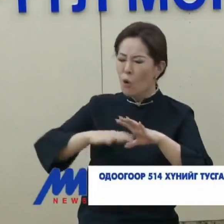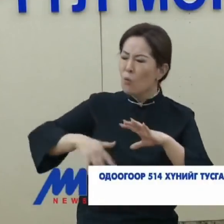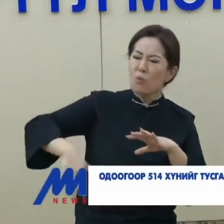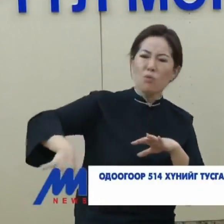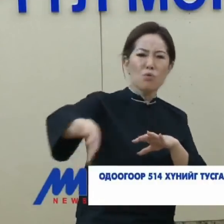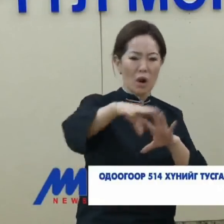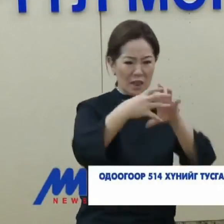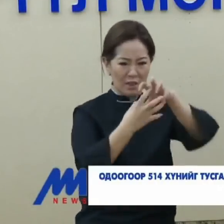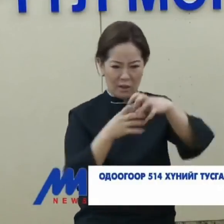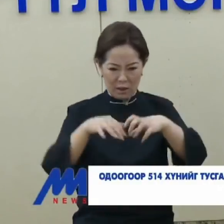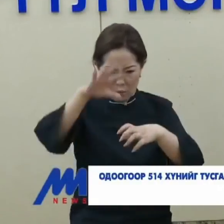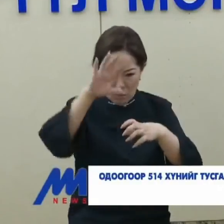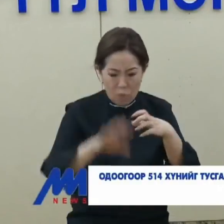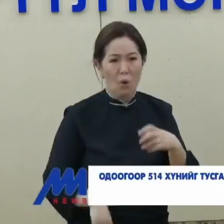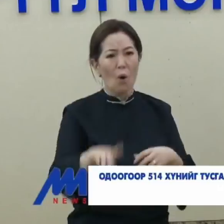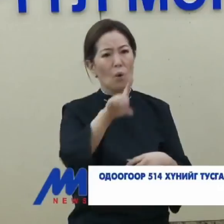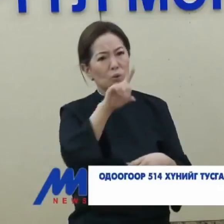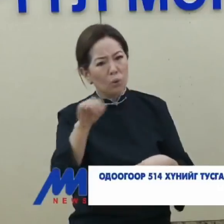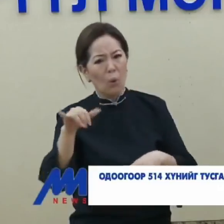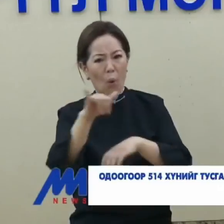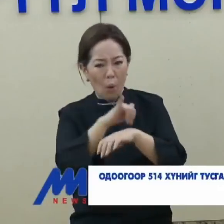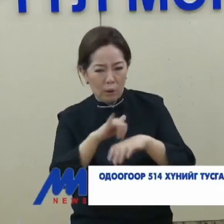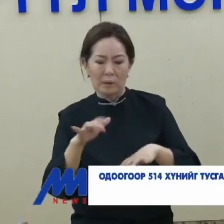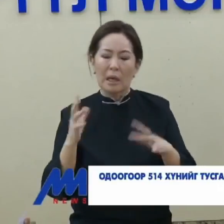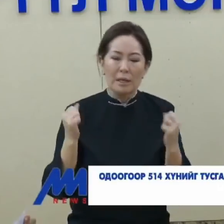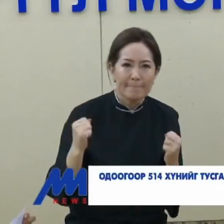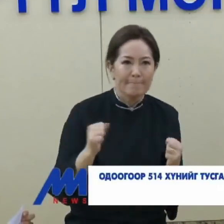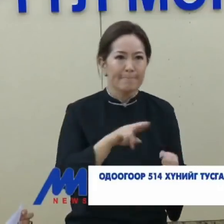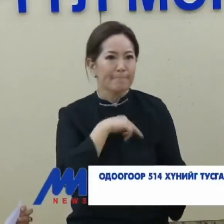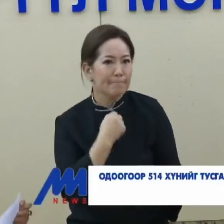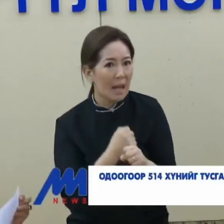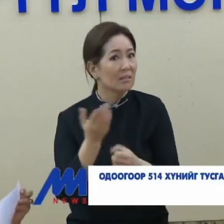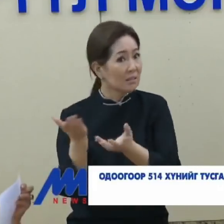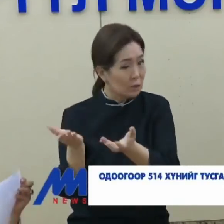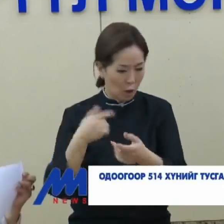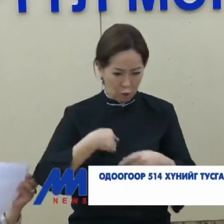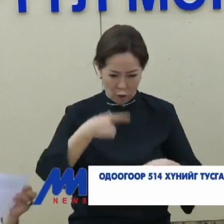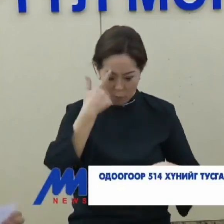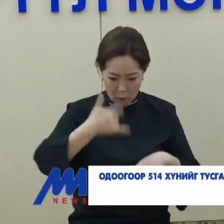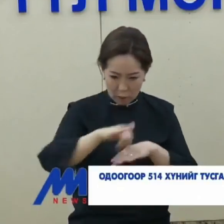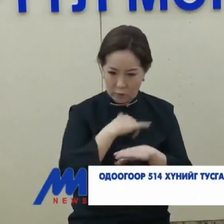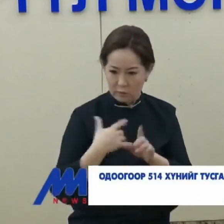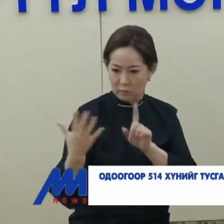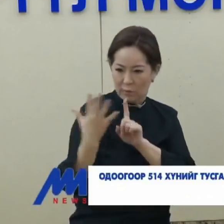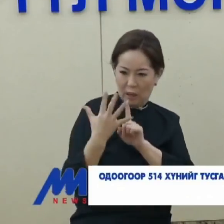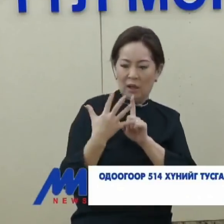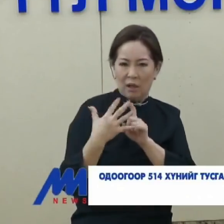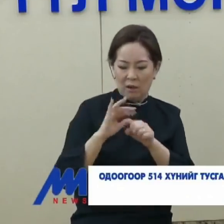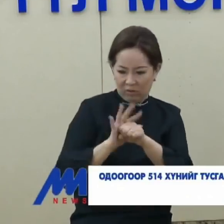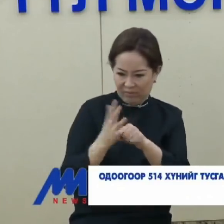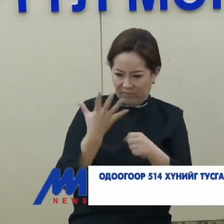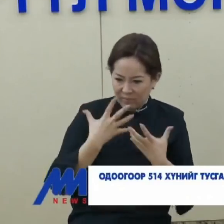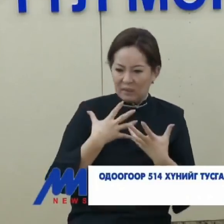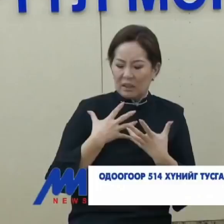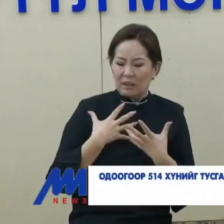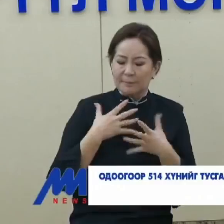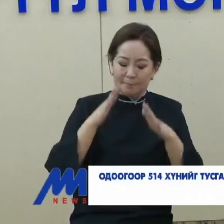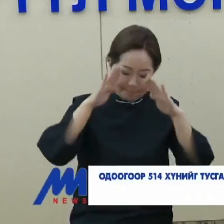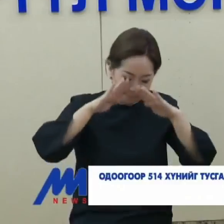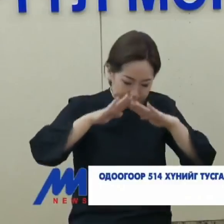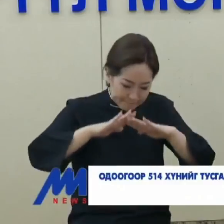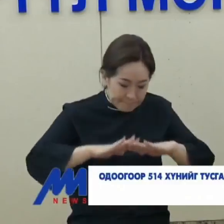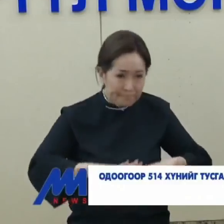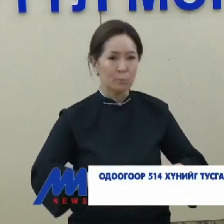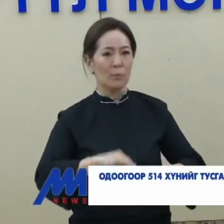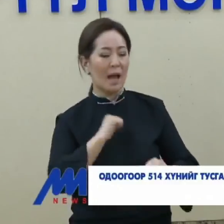гар орон тулж тулсан бид бас өнөөдөр тулж байгаа боловч бид бол одоо ямар арга